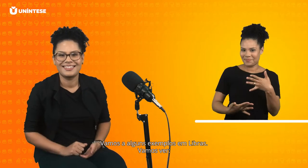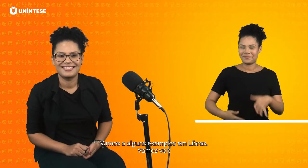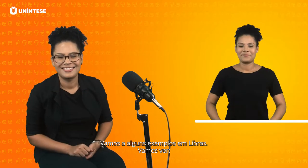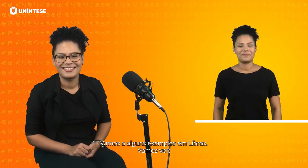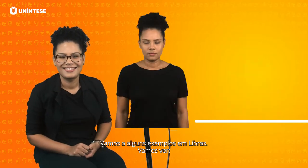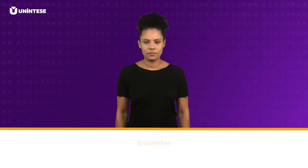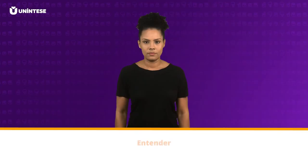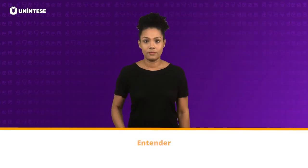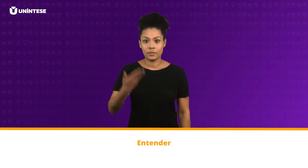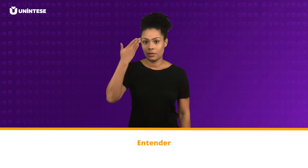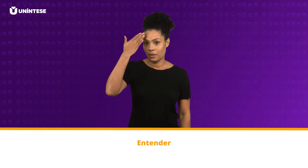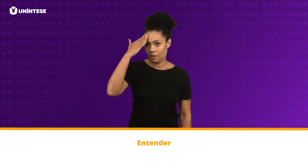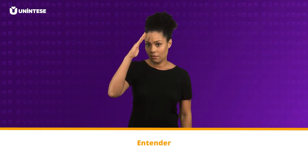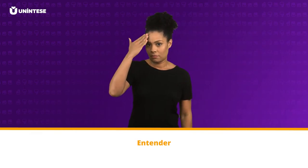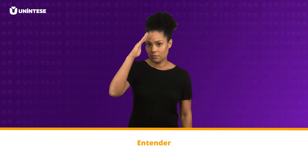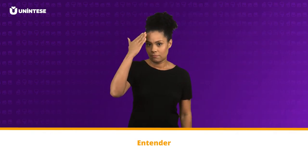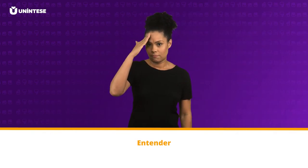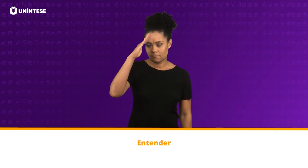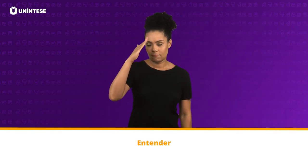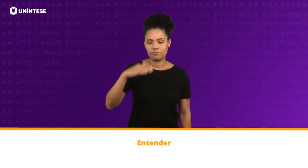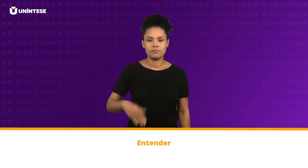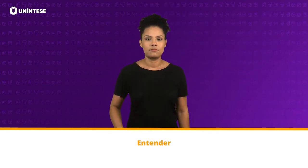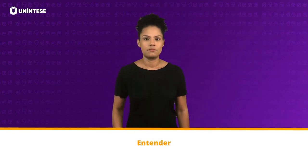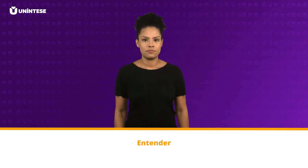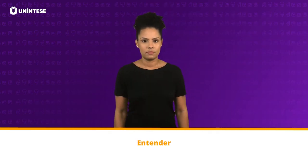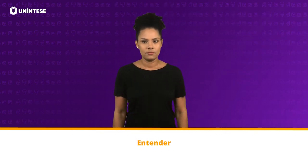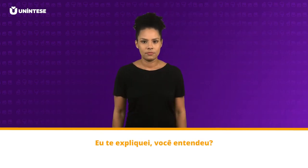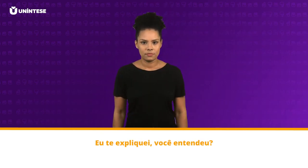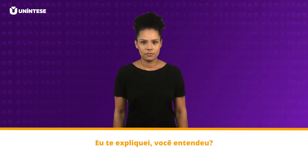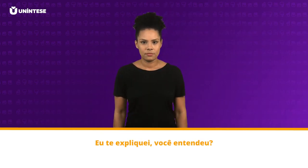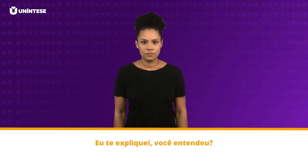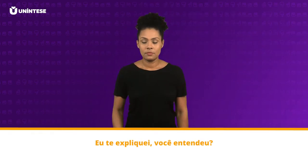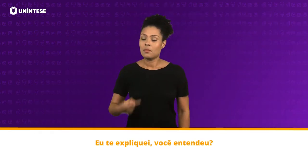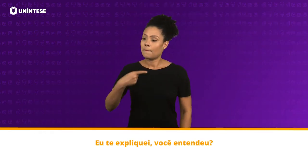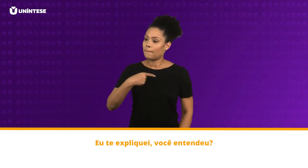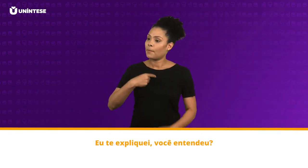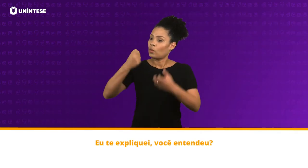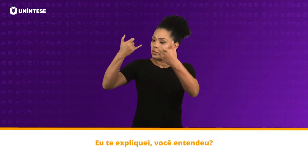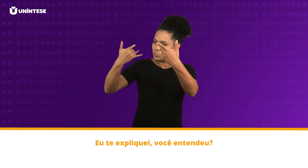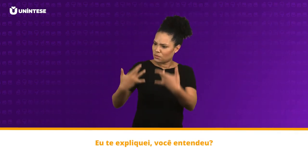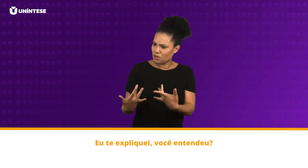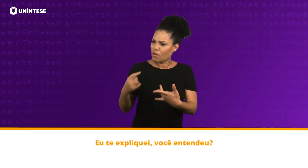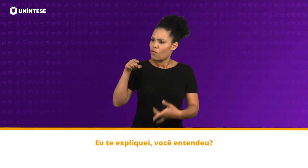Entender Eu te expliquei, você entendeu?